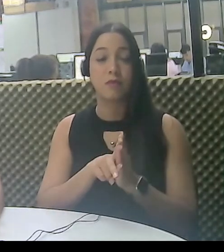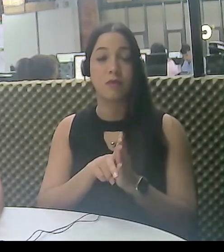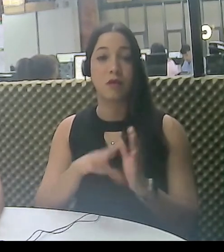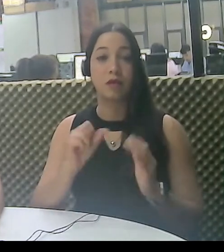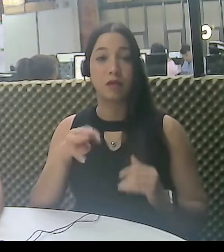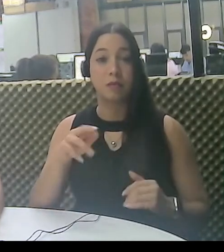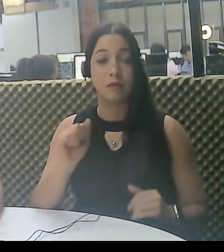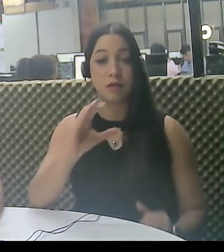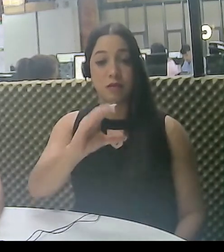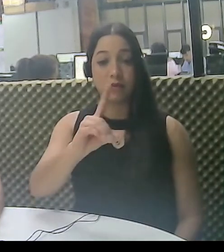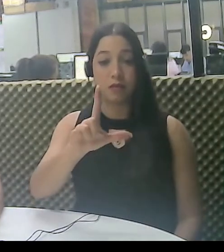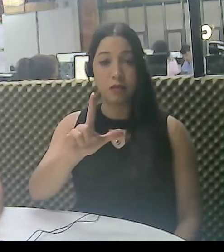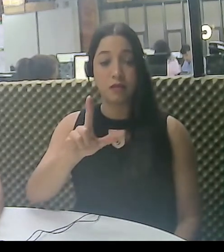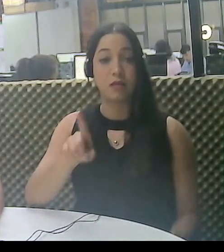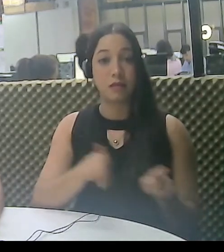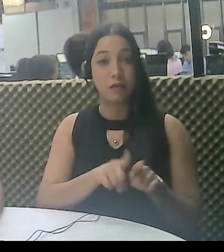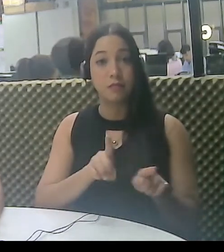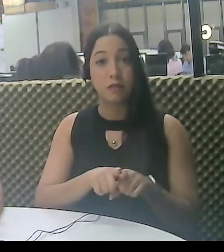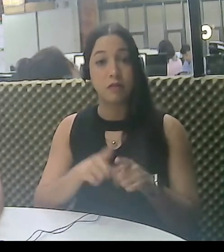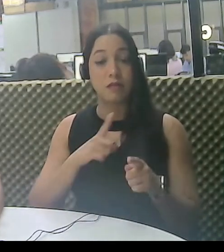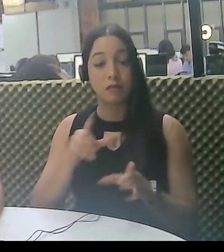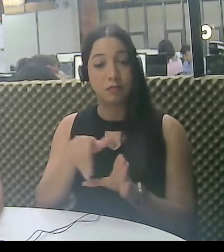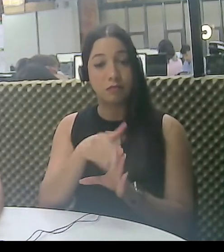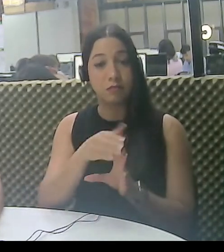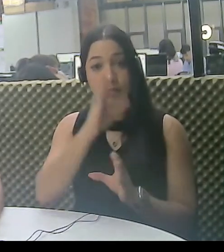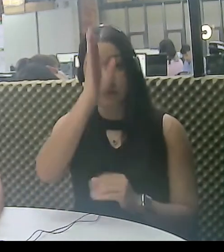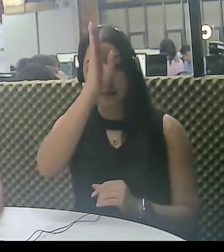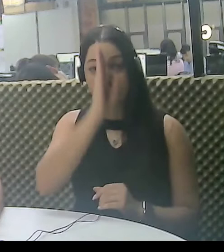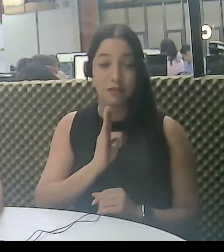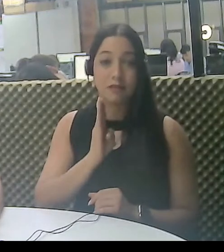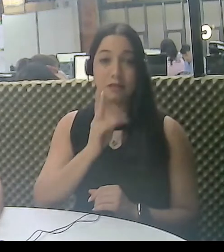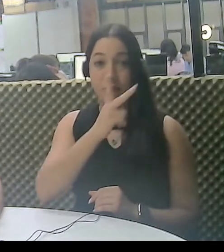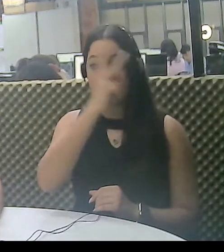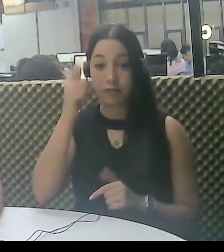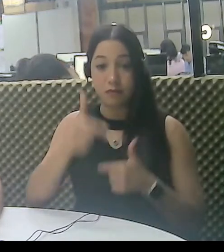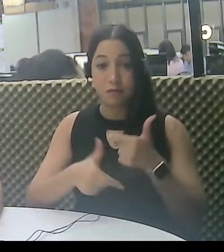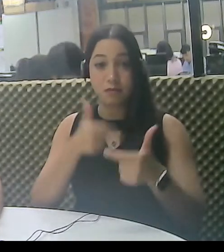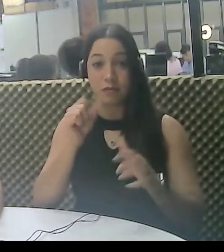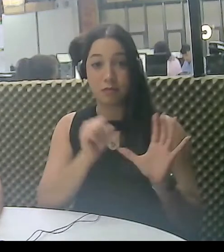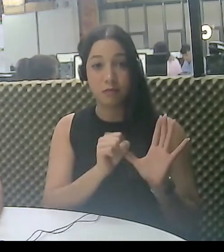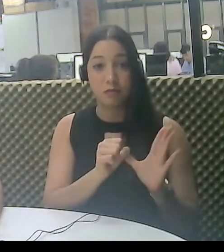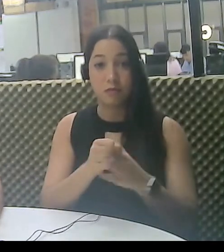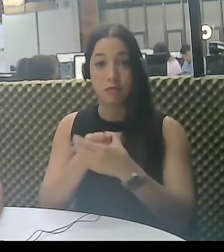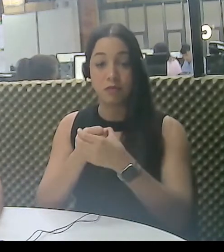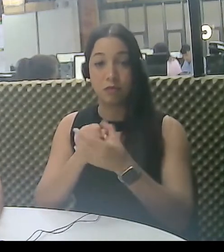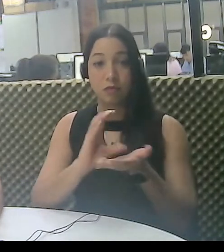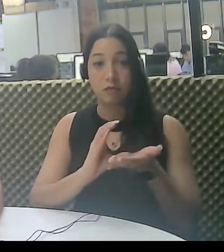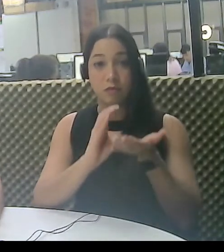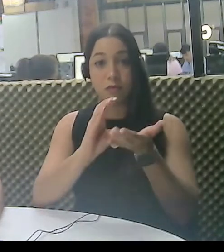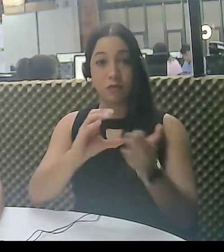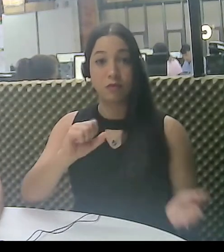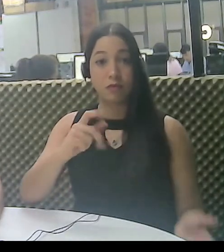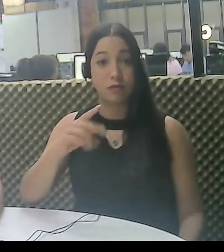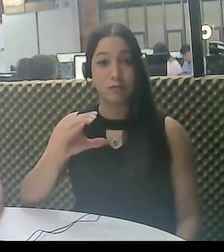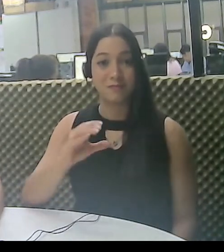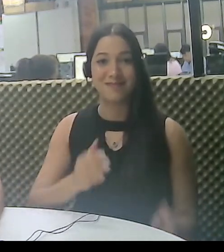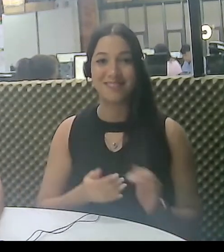CDL, também estará no mutirão ofertando consultas gratuitas ao Serviço de Proteção ao Crédito SPC.